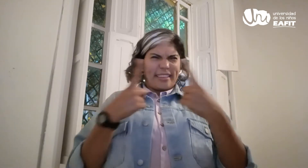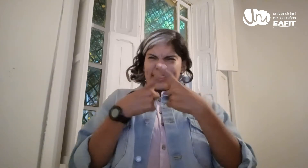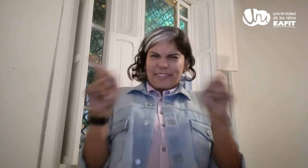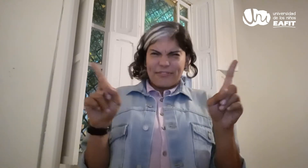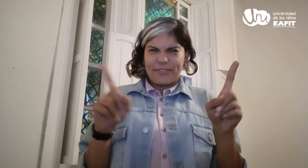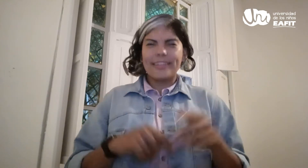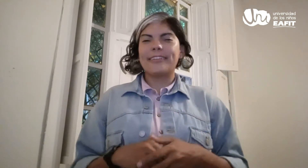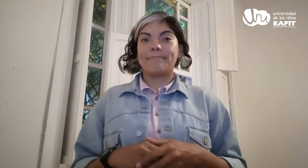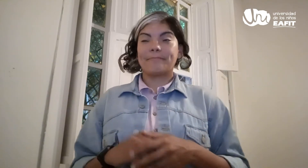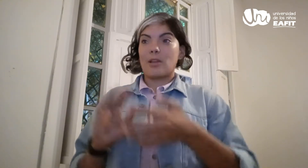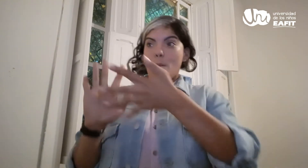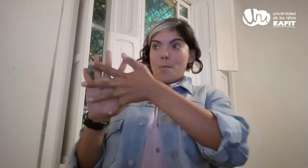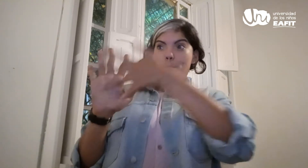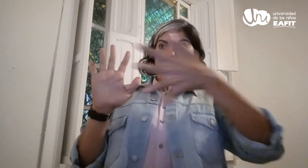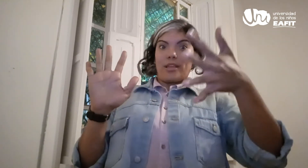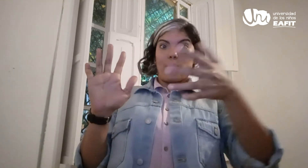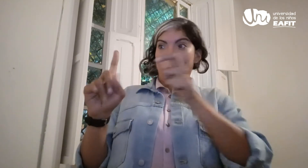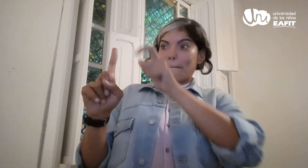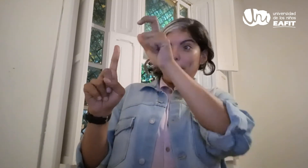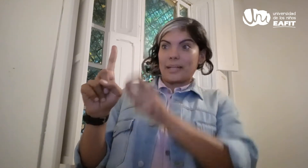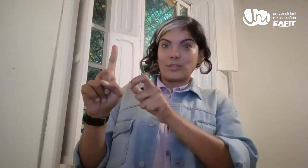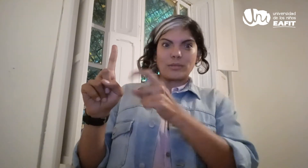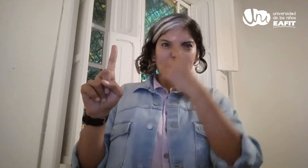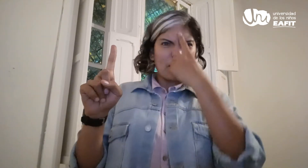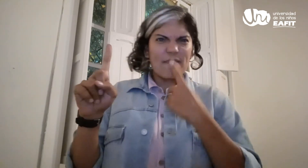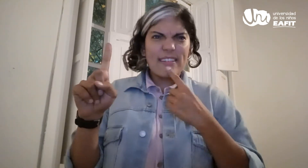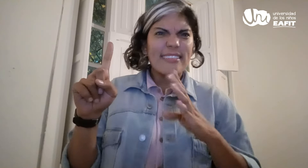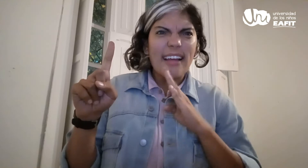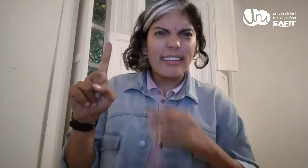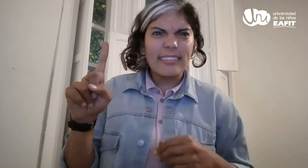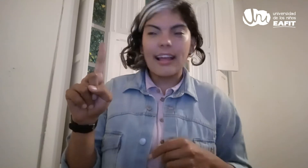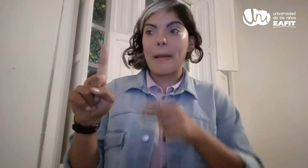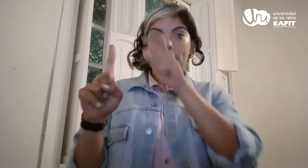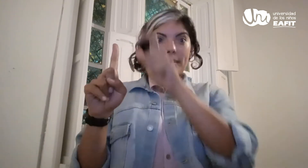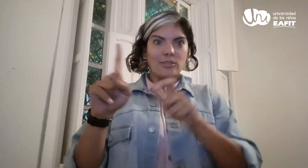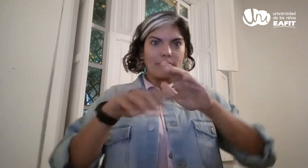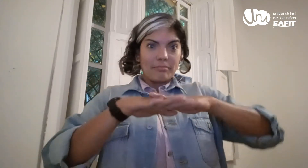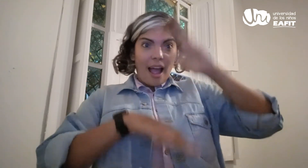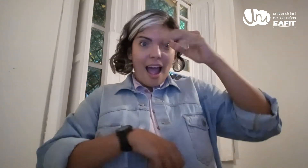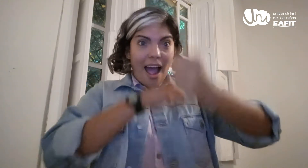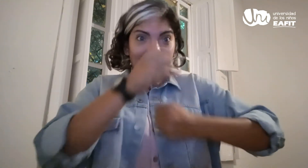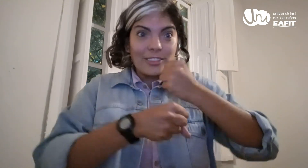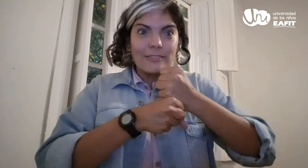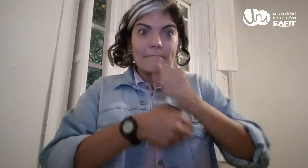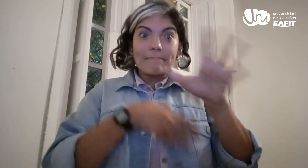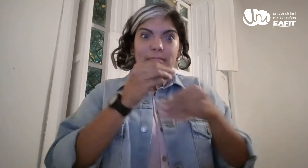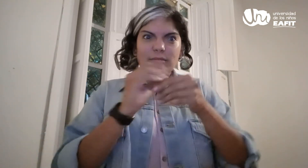Bueno, ¿cuál es la diferencia? Para empezar, un modelo de lengua y cultura es una persona sorda, mayor de edad, que tiene